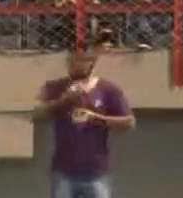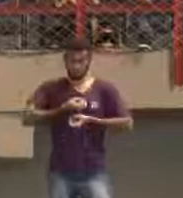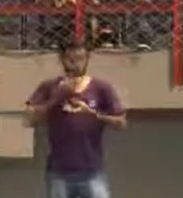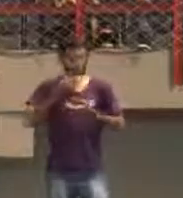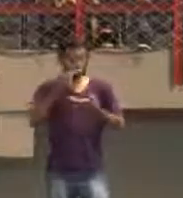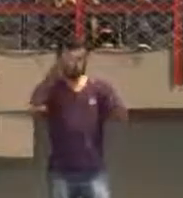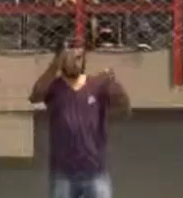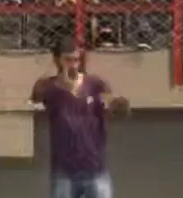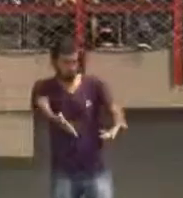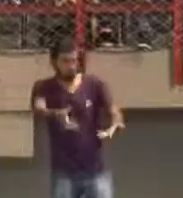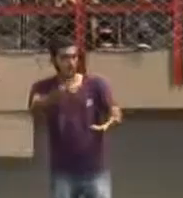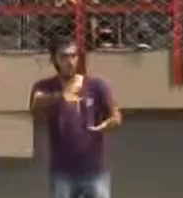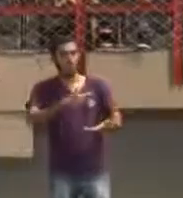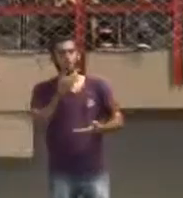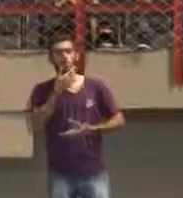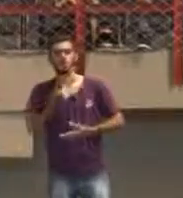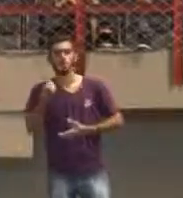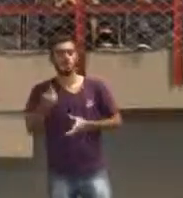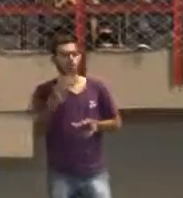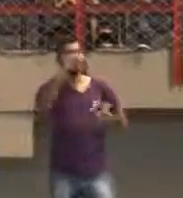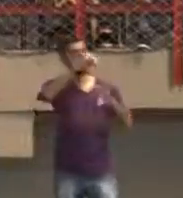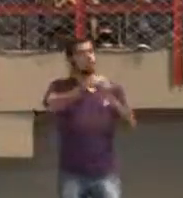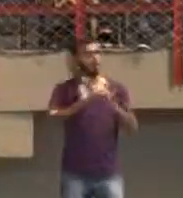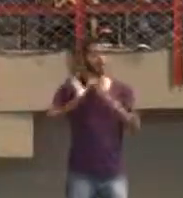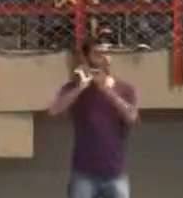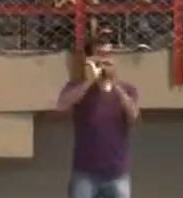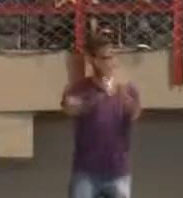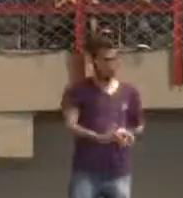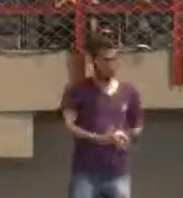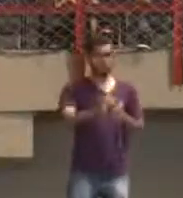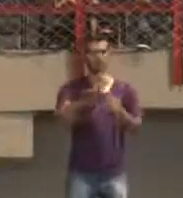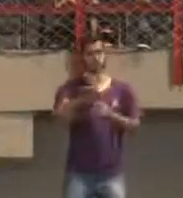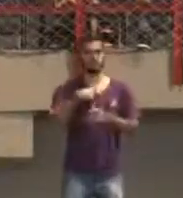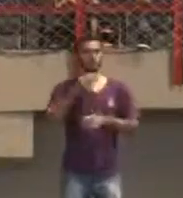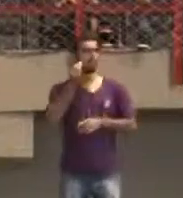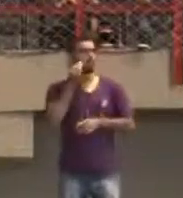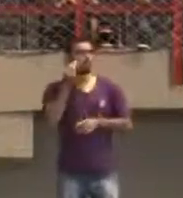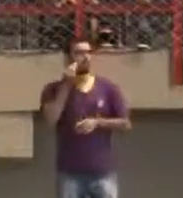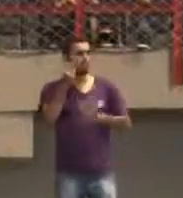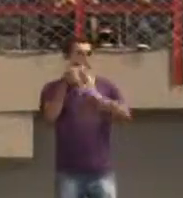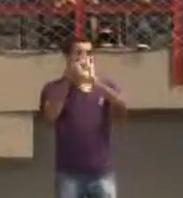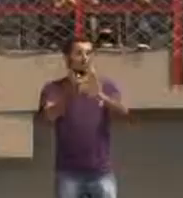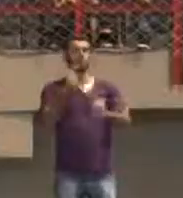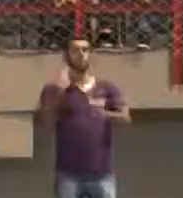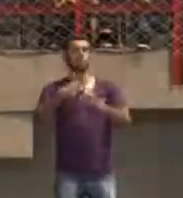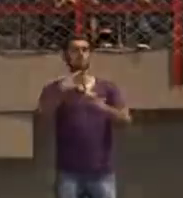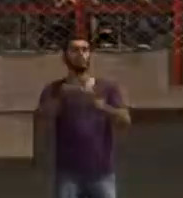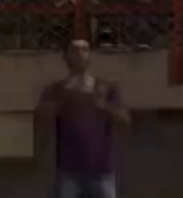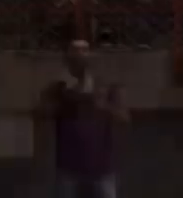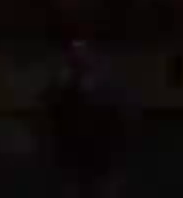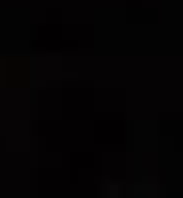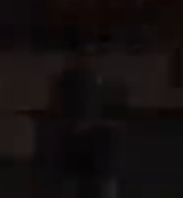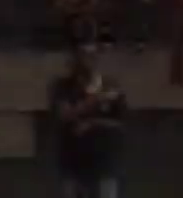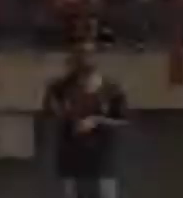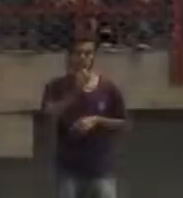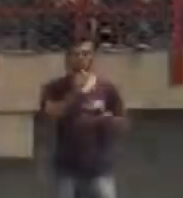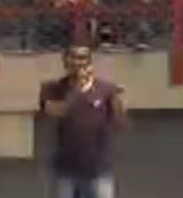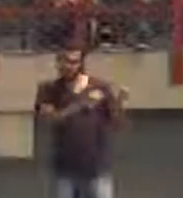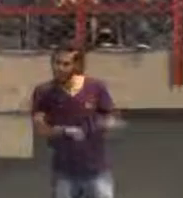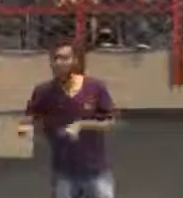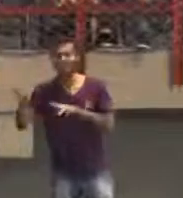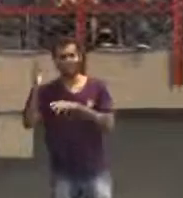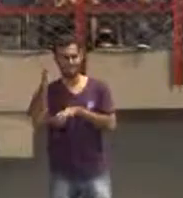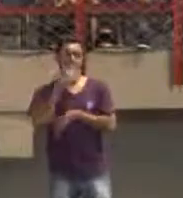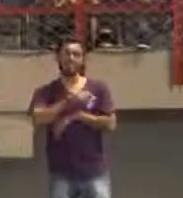o homem e o seu contexto. Eu vou lhe provar por que o final de todo o século é dolorido.